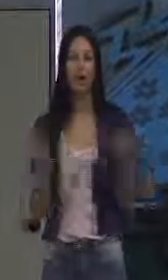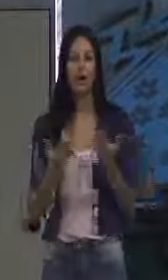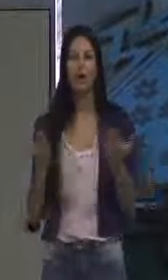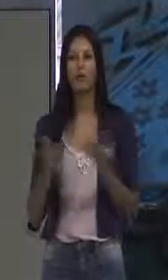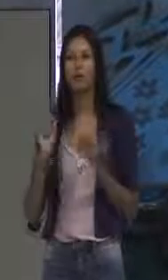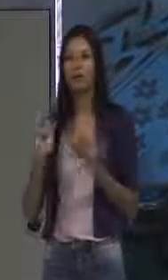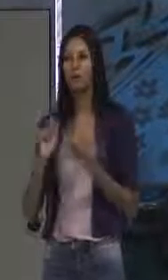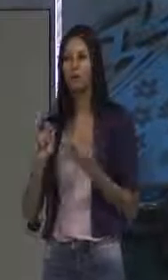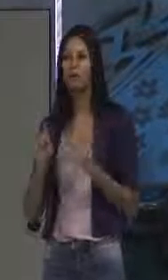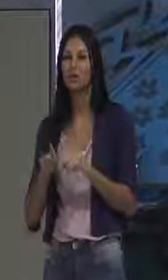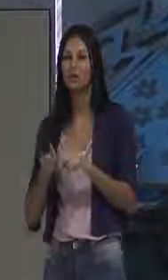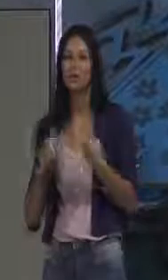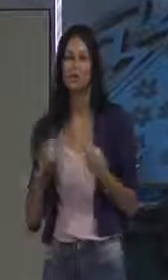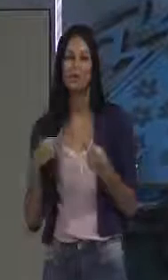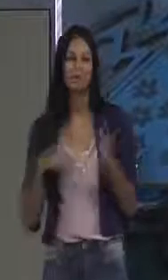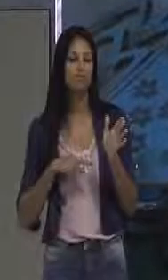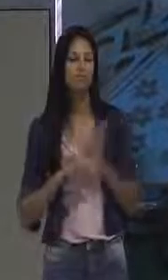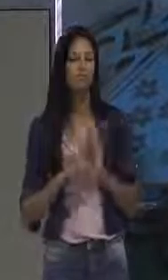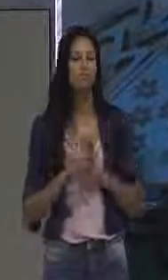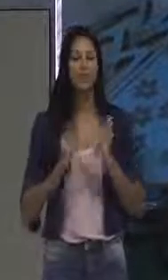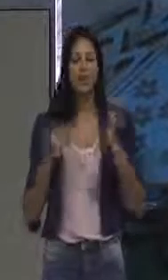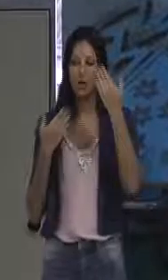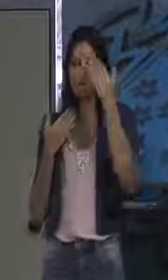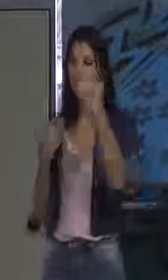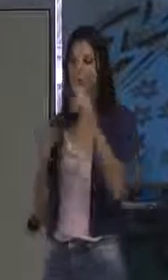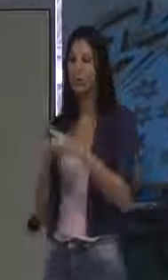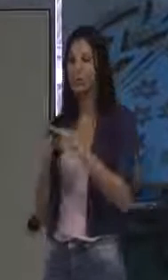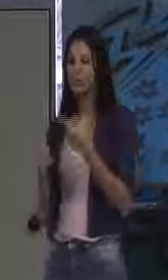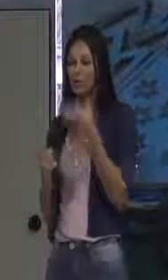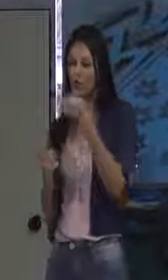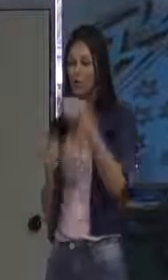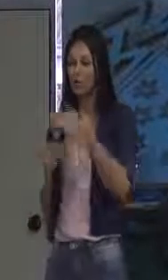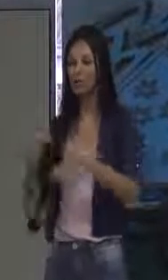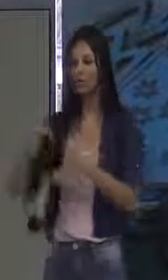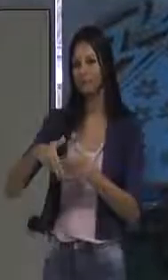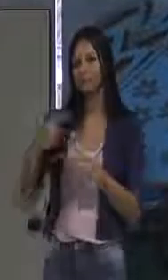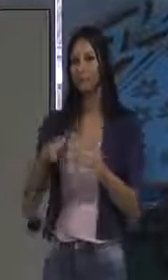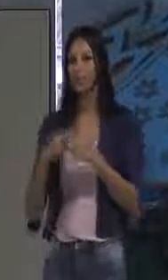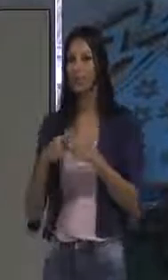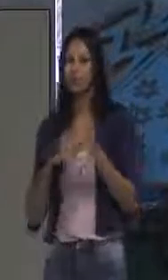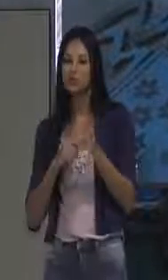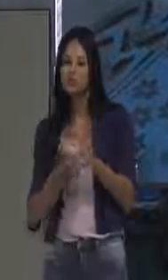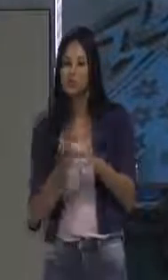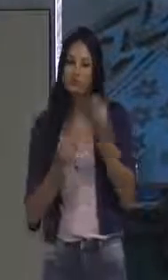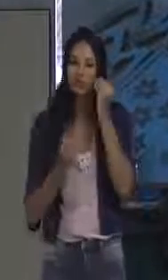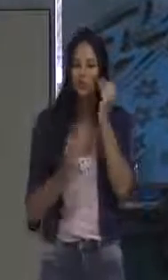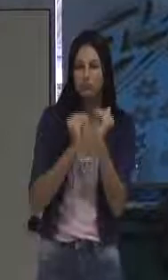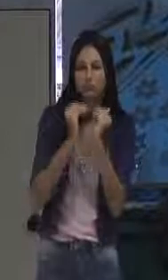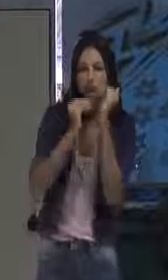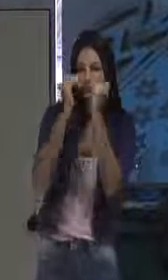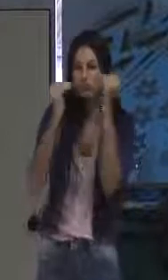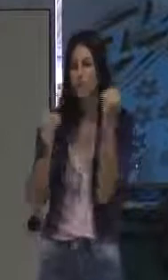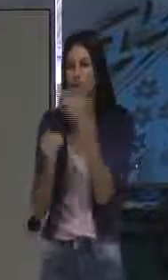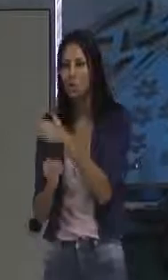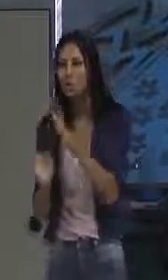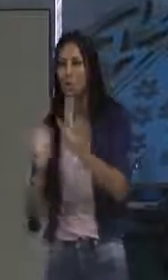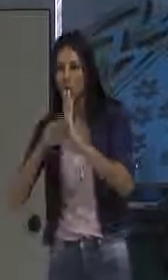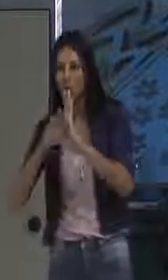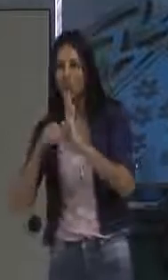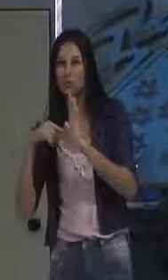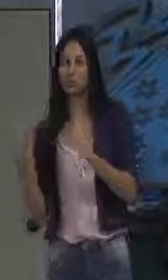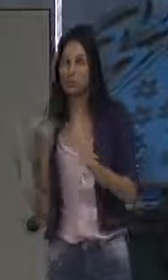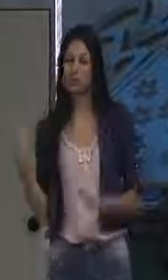uma coisa também, muito obrigado pela oportunidade, porque nós estamos buscando desenvolver um novo conceito de associativismo. É importante a gente